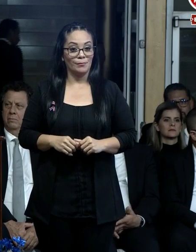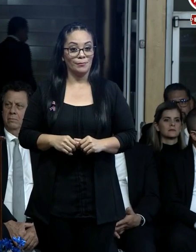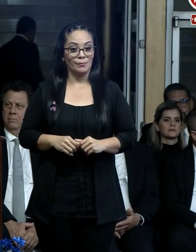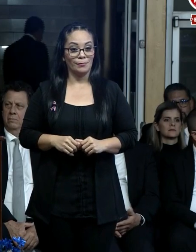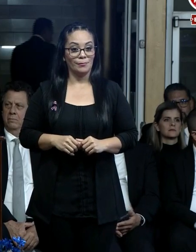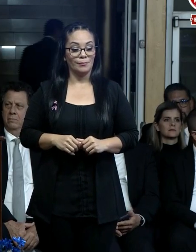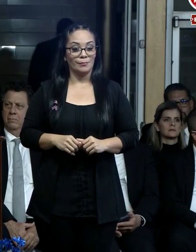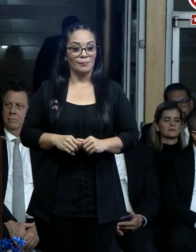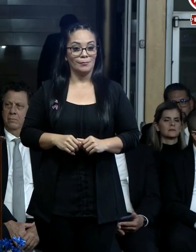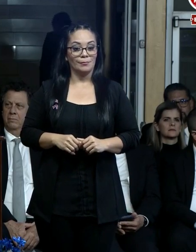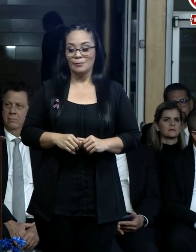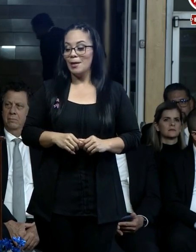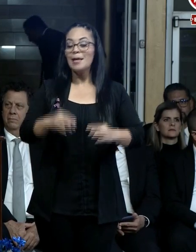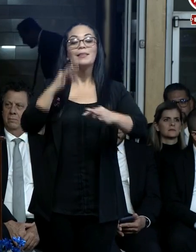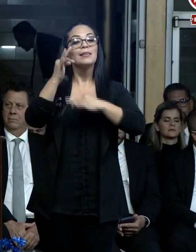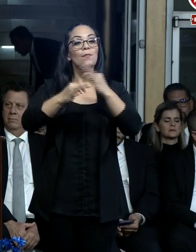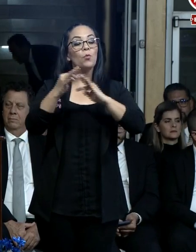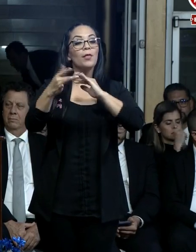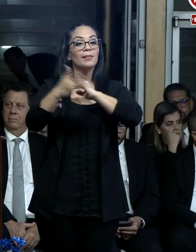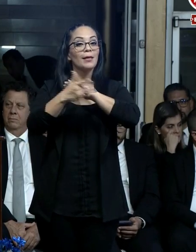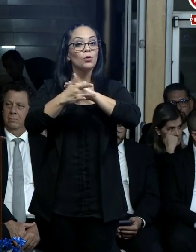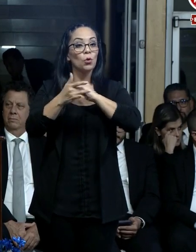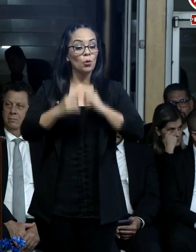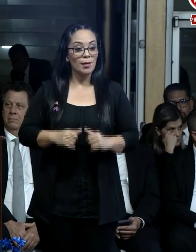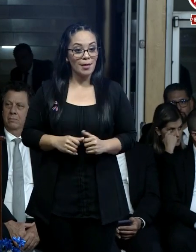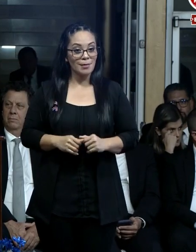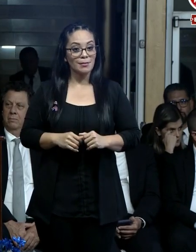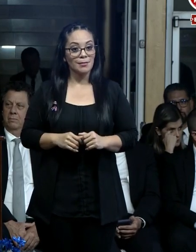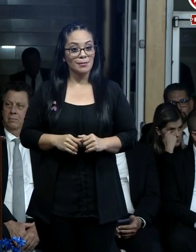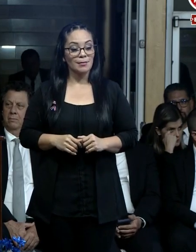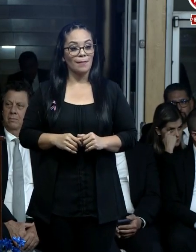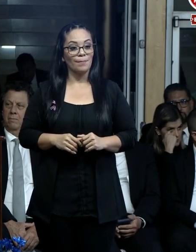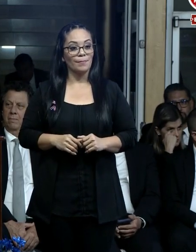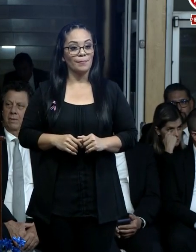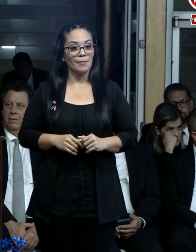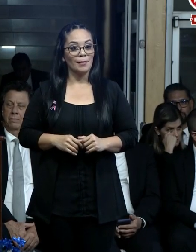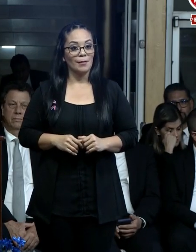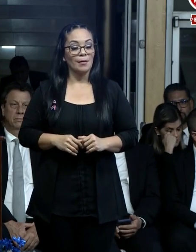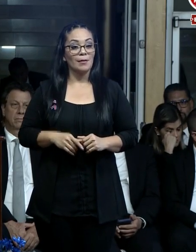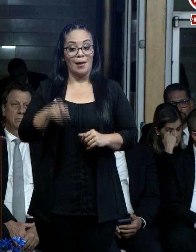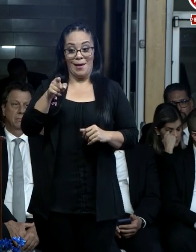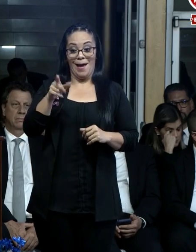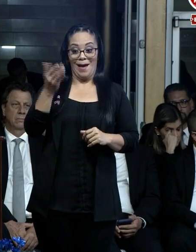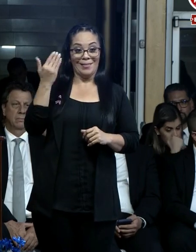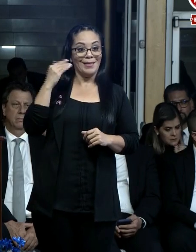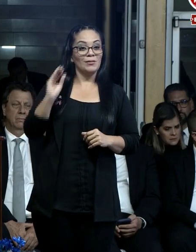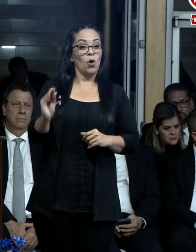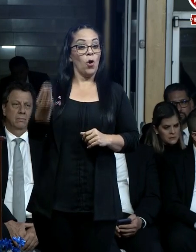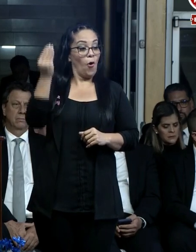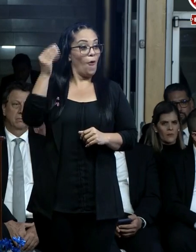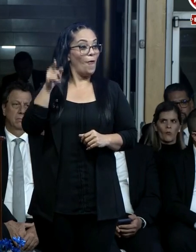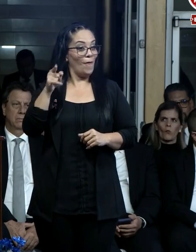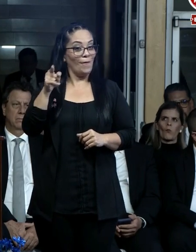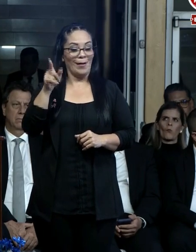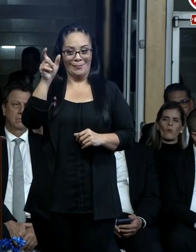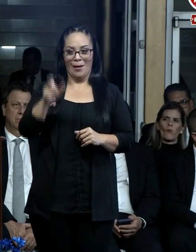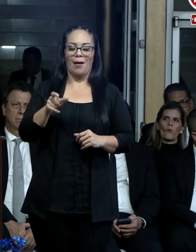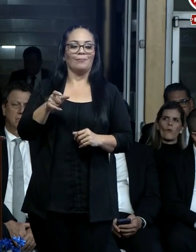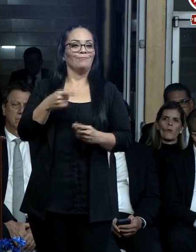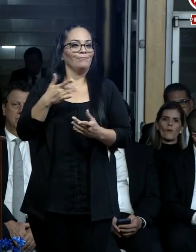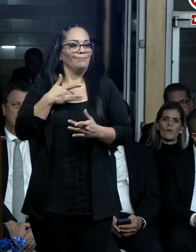El tipo de tecnologías que ese joven que nos deleitó con su